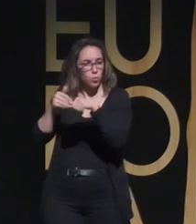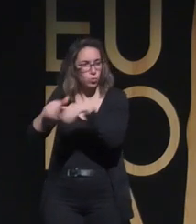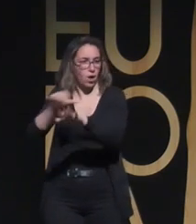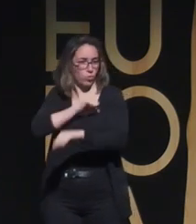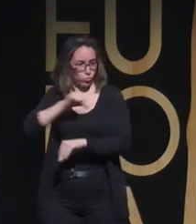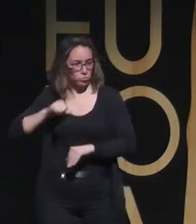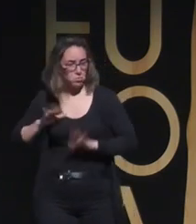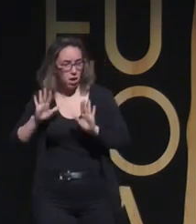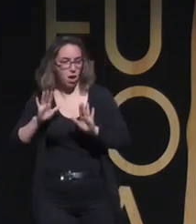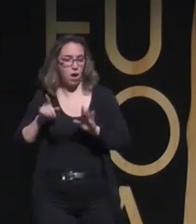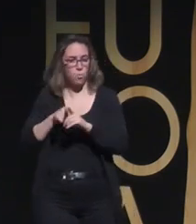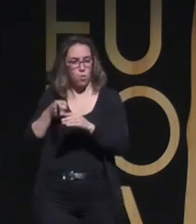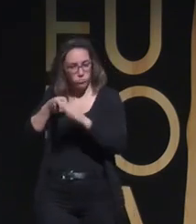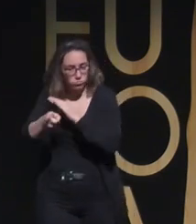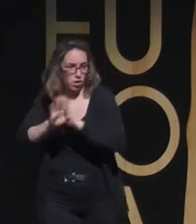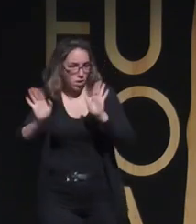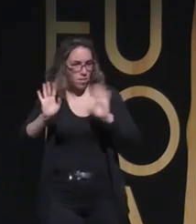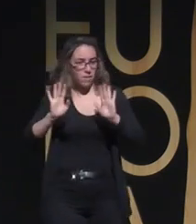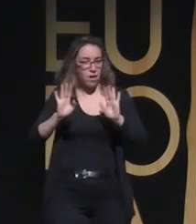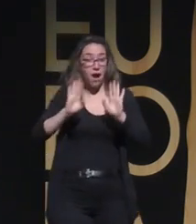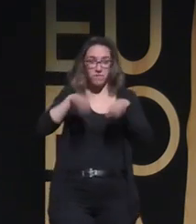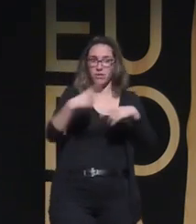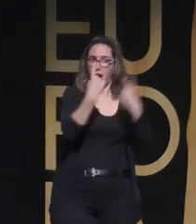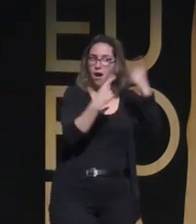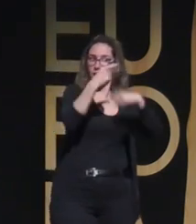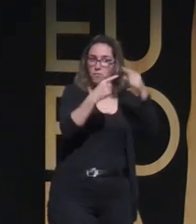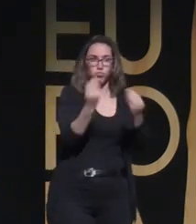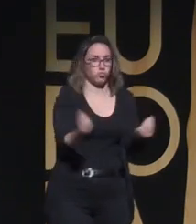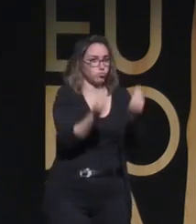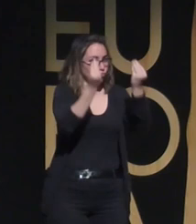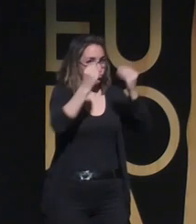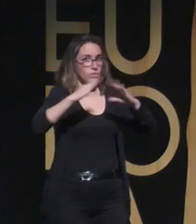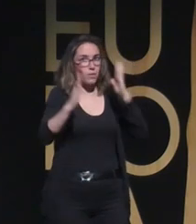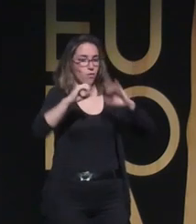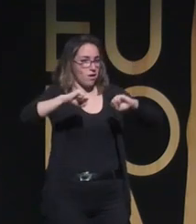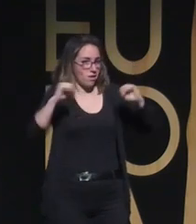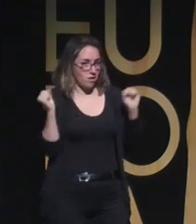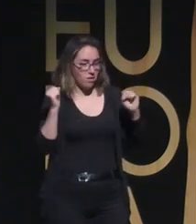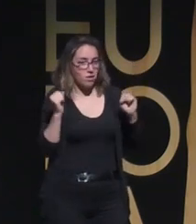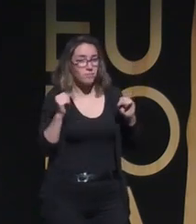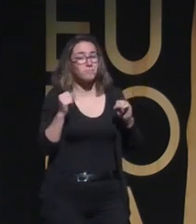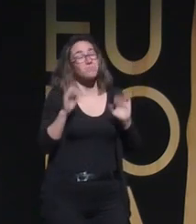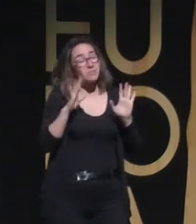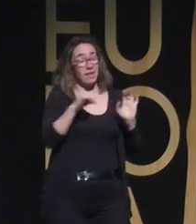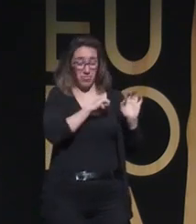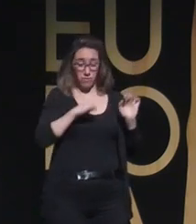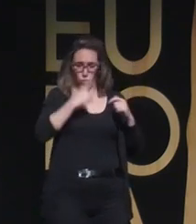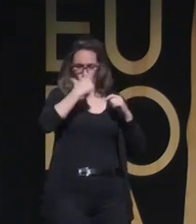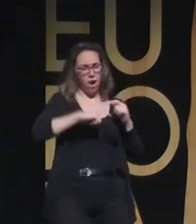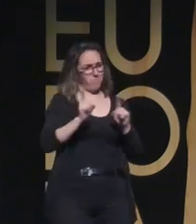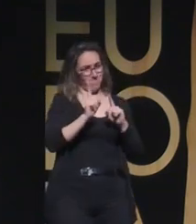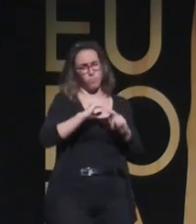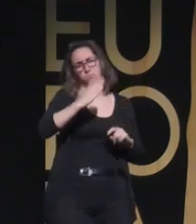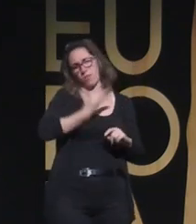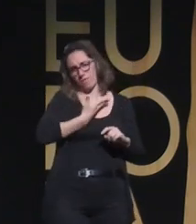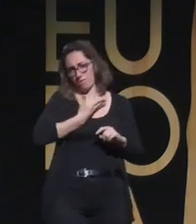de pertenencia, ¿no? Y hay familias que han sido muy fortalecidas con la pandemia. A nivel individual, no. Porque yo creo que la pandemia nos ha afectado a todo el mundo a nivel individual. A todo